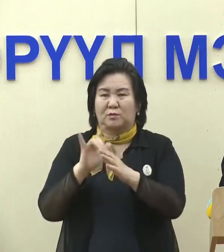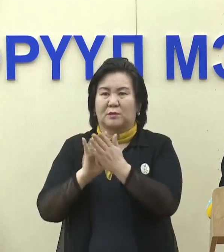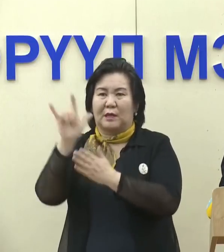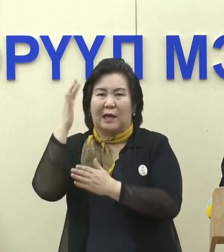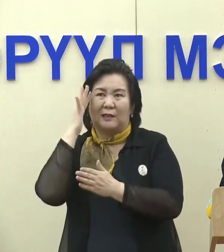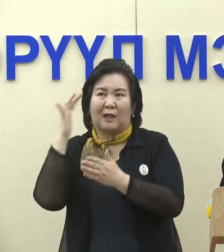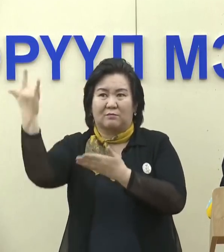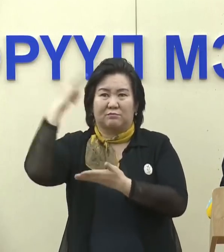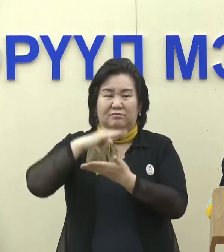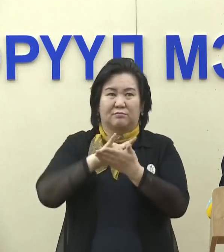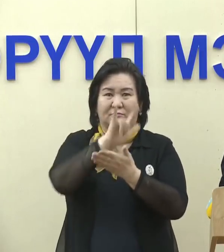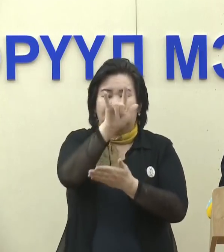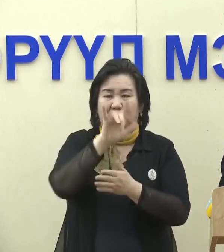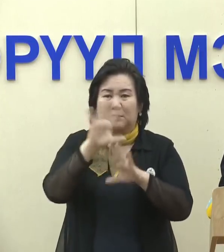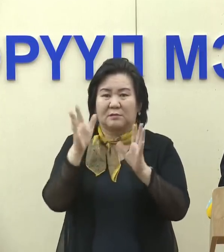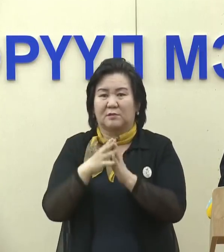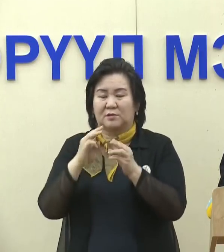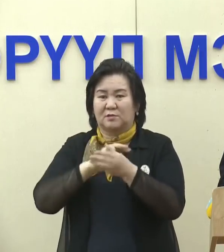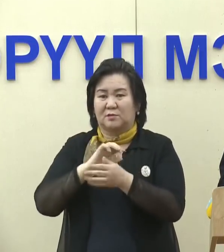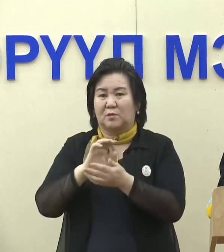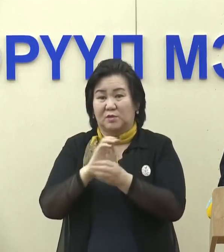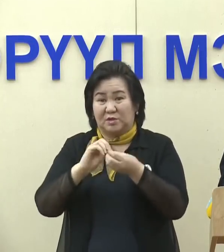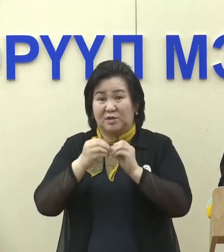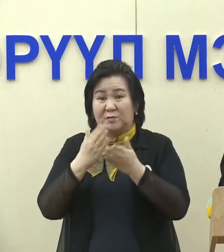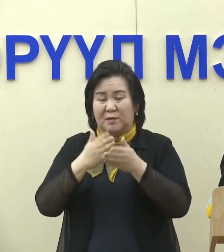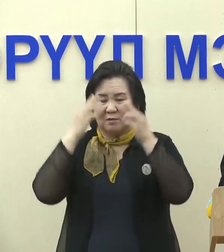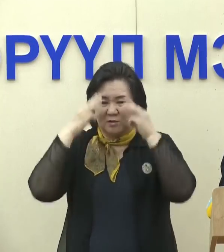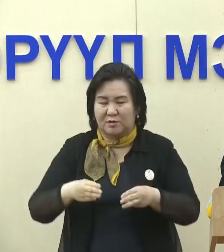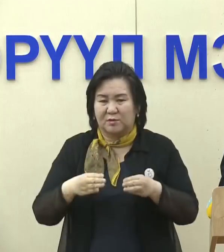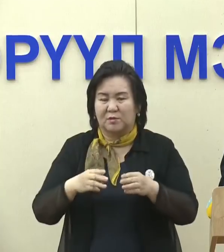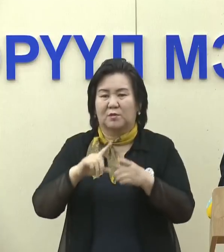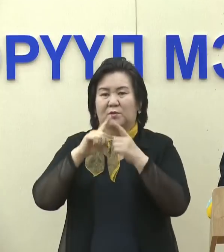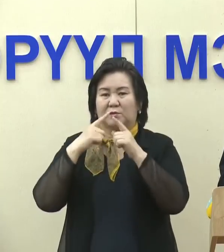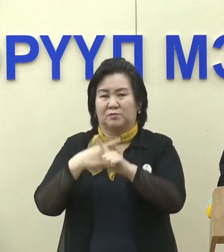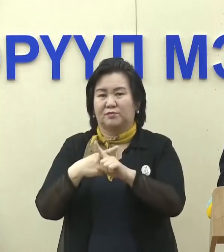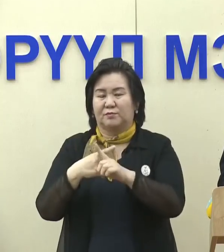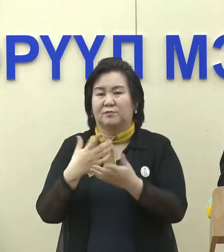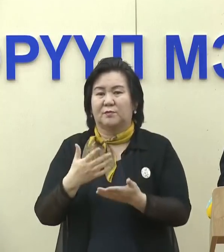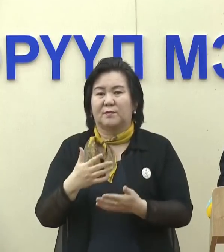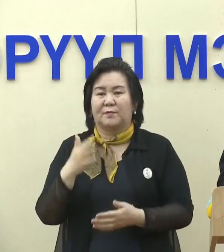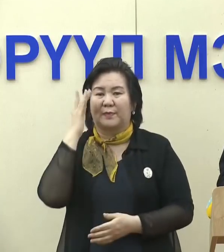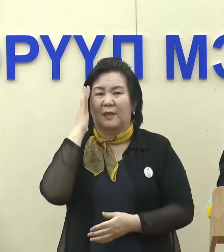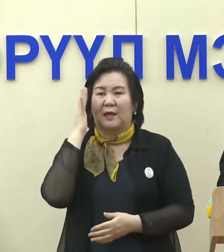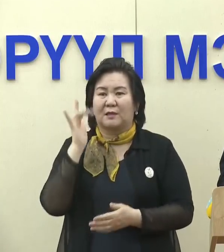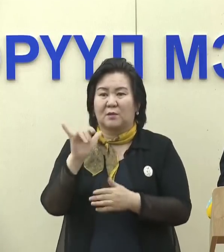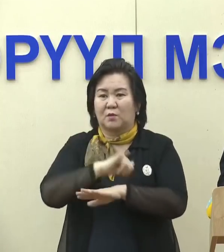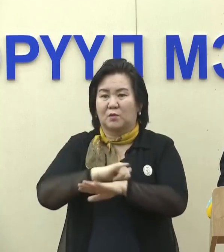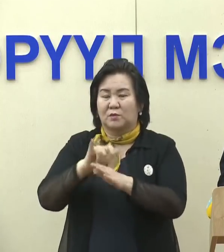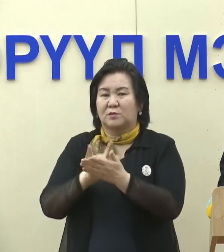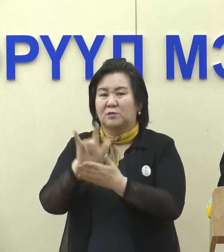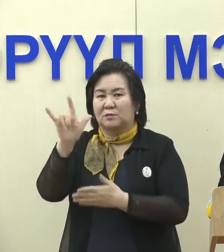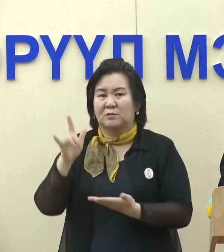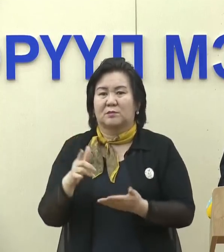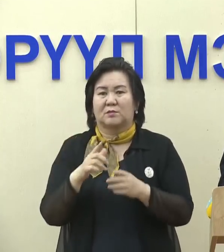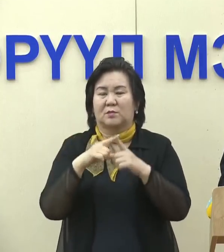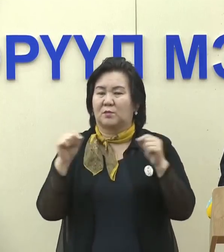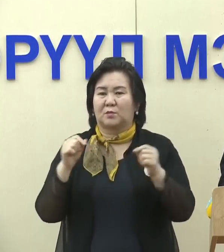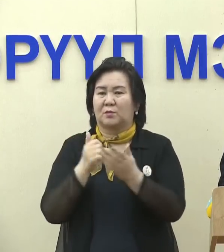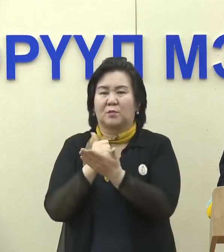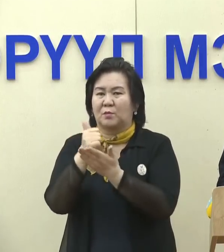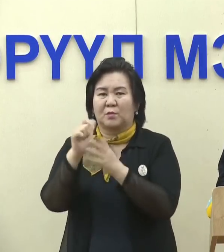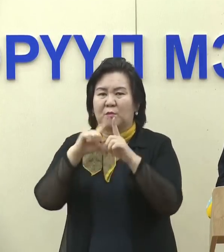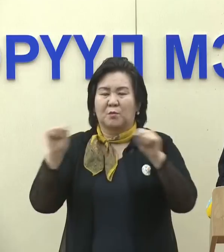ноцтой түвшинд хүргэж хоригдсан шийдвэр гаргаж байгаа бөгөөд энэ шийдвэрийн агуулга нь гадаад улс оронд бүү аял, бүү